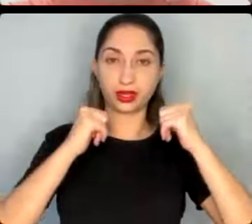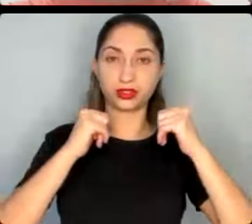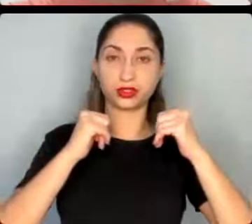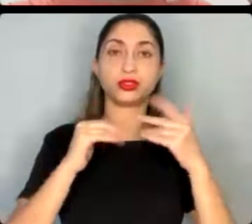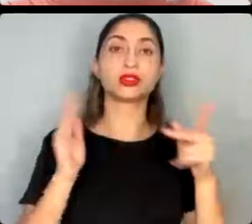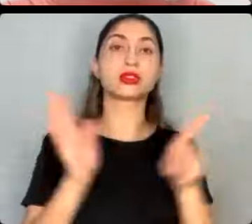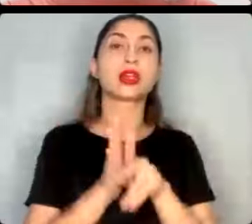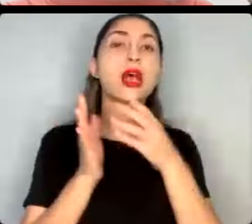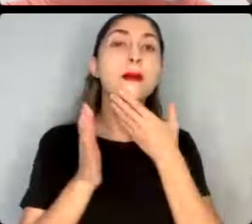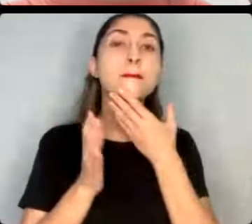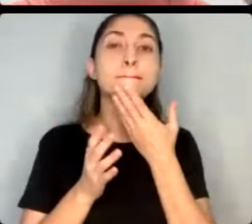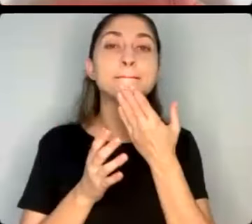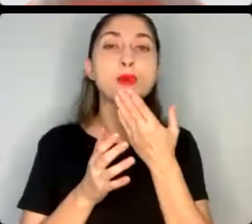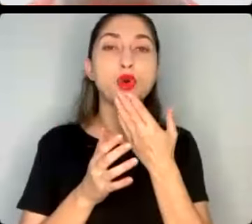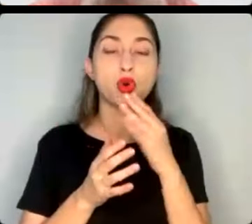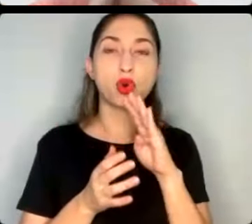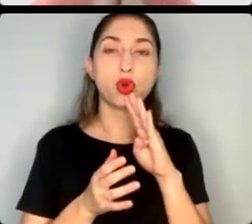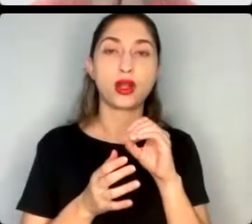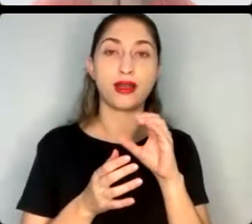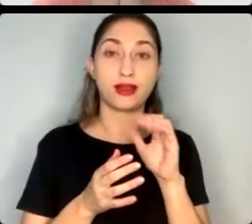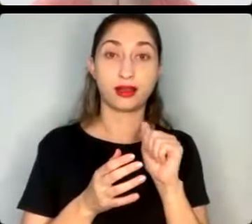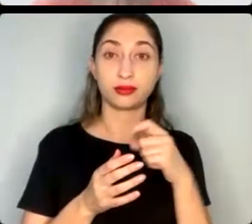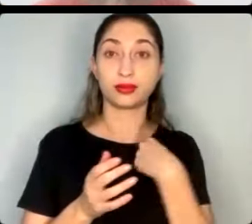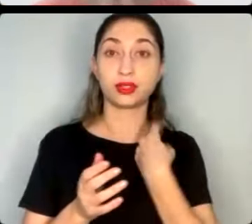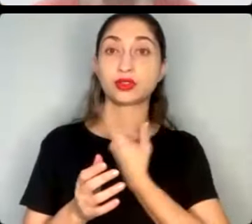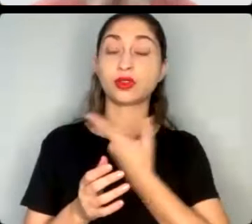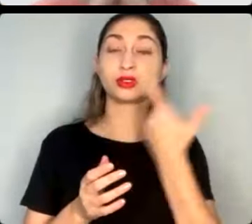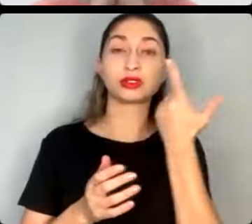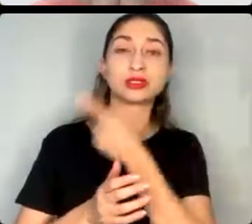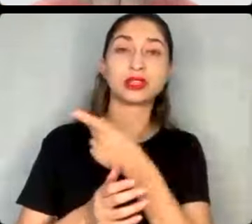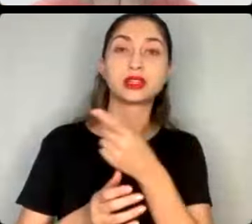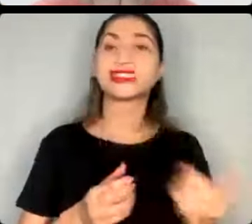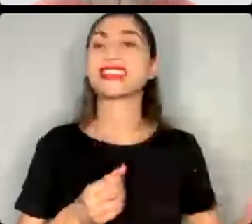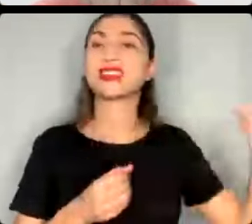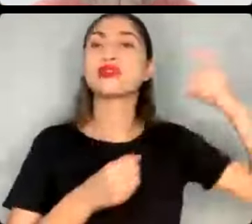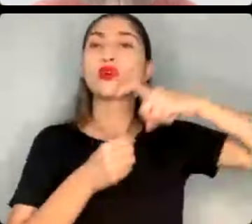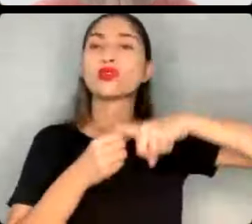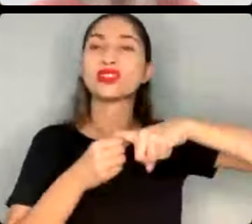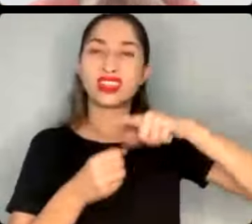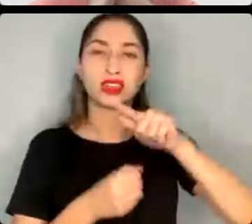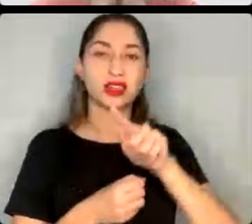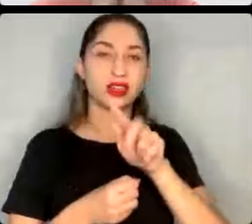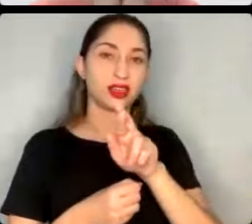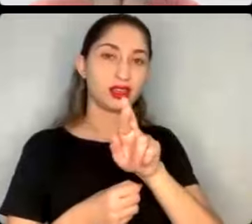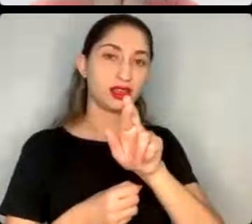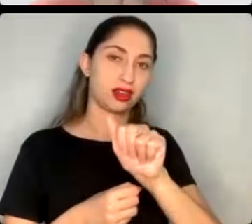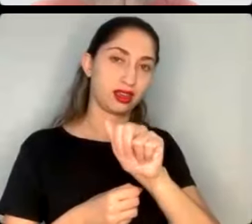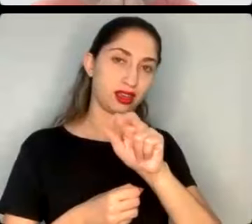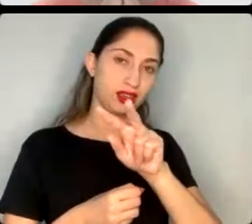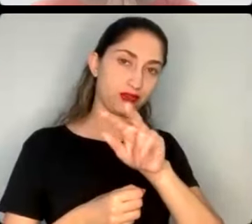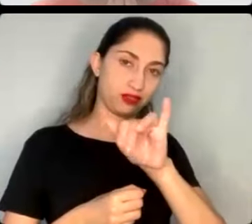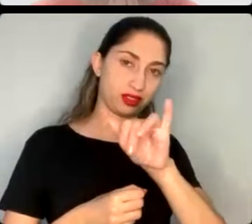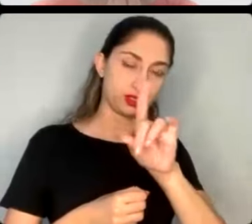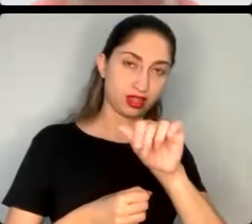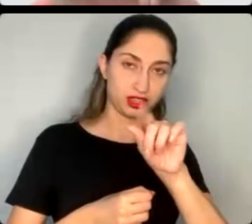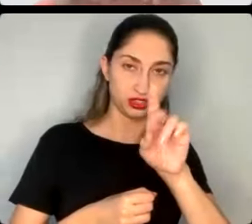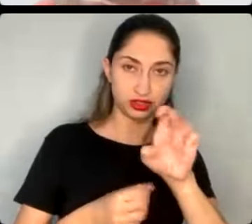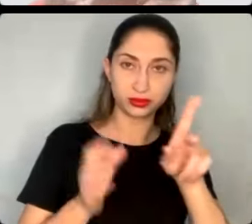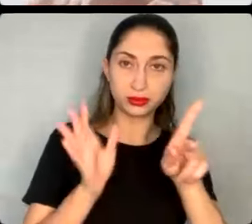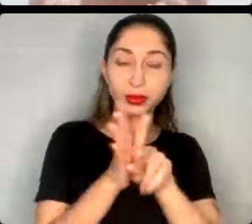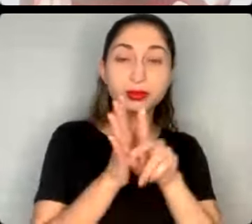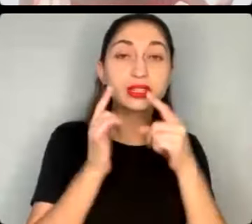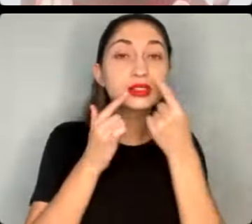cavidade bucal. E que a gente possa, então, devolver a gravidade da região da cavidade